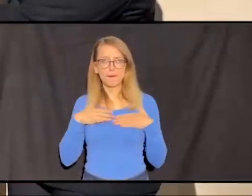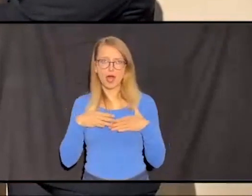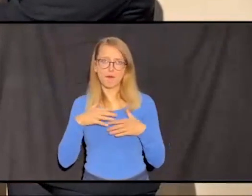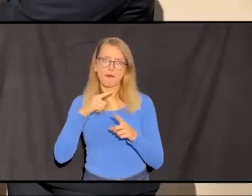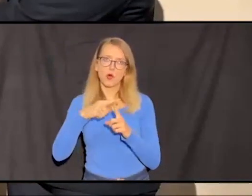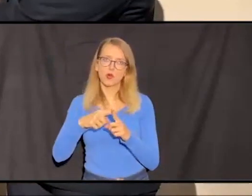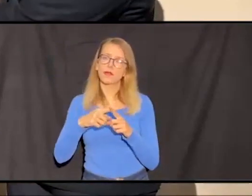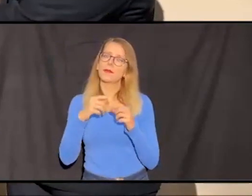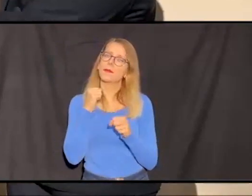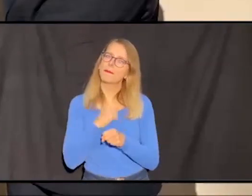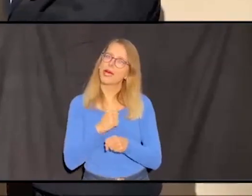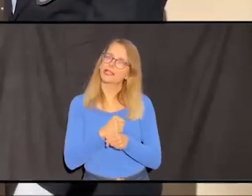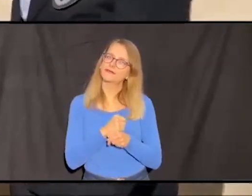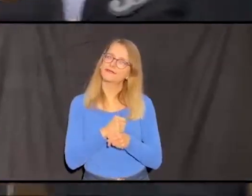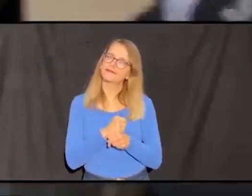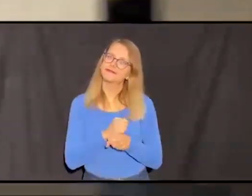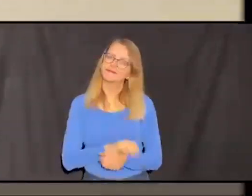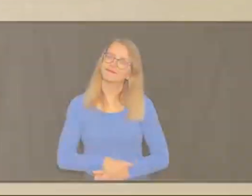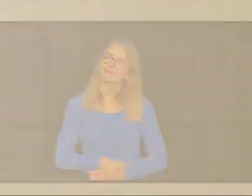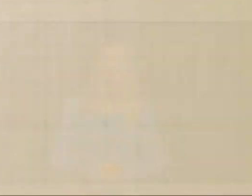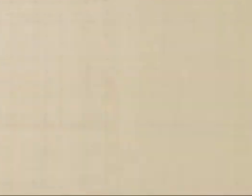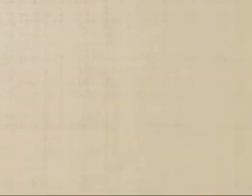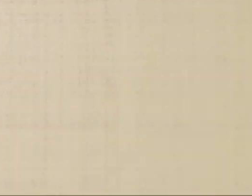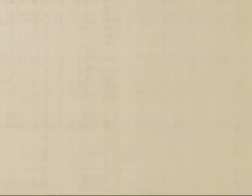und herrchen das gehört dazu